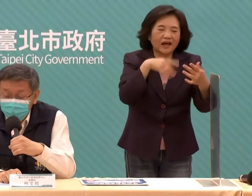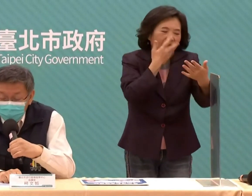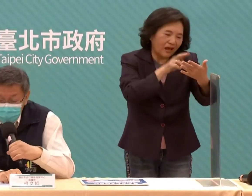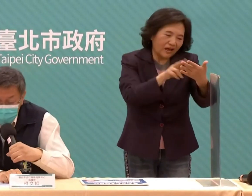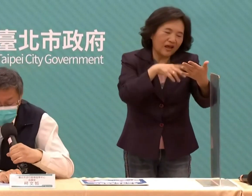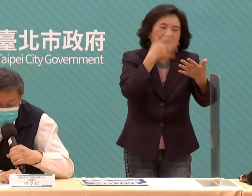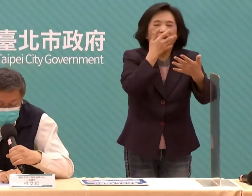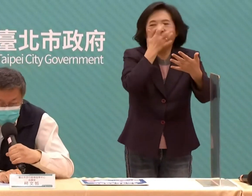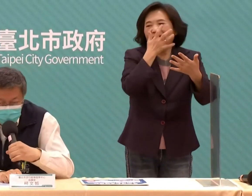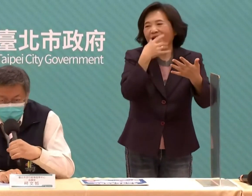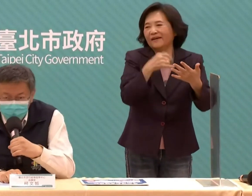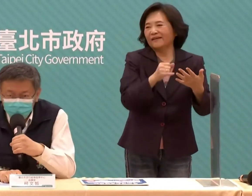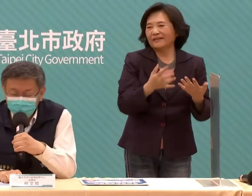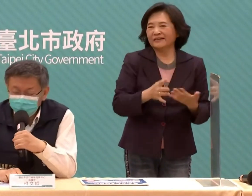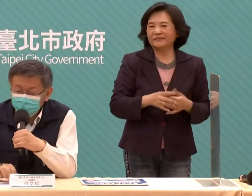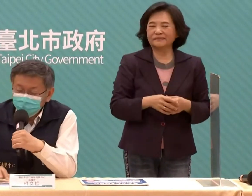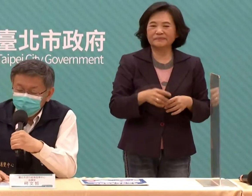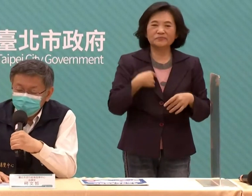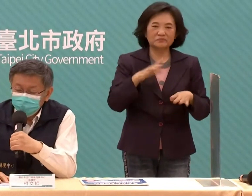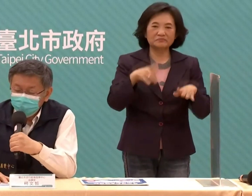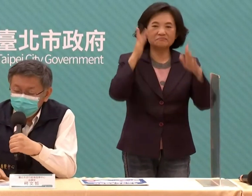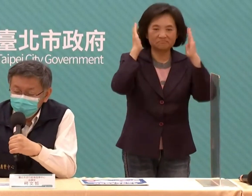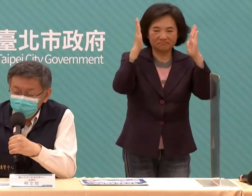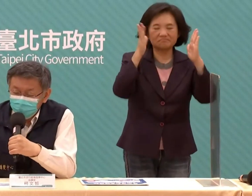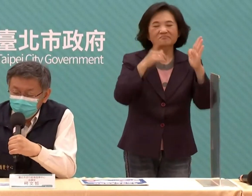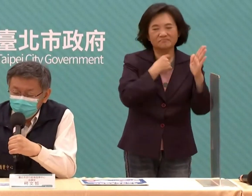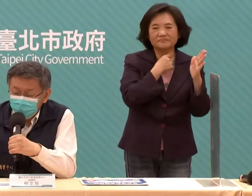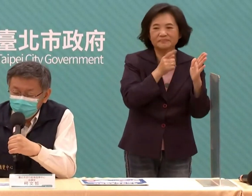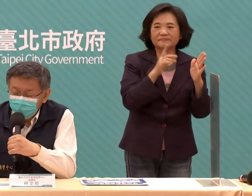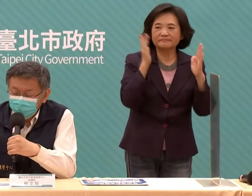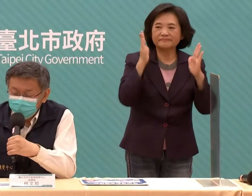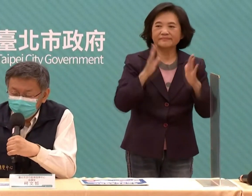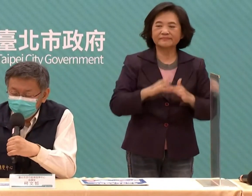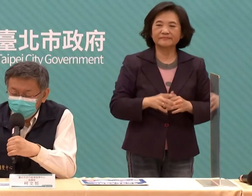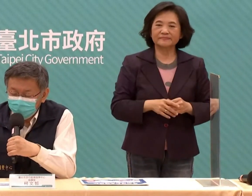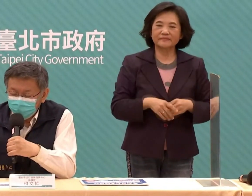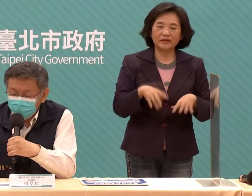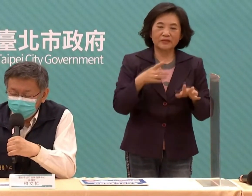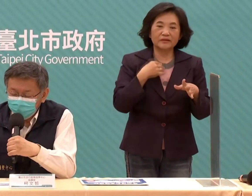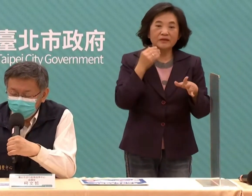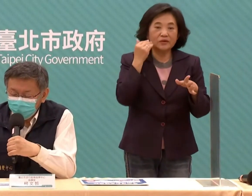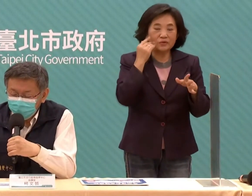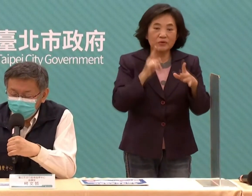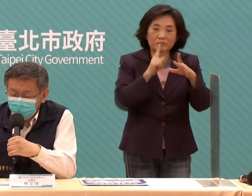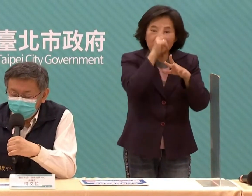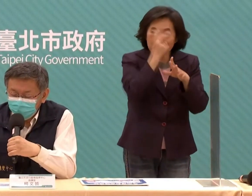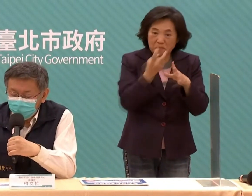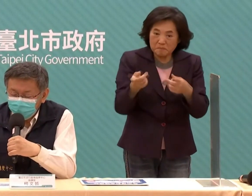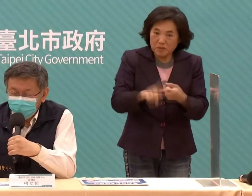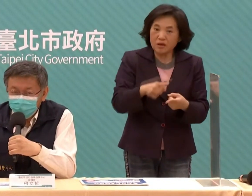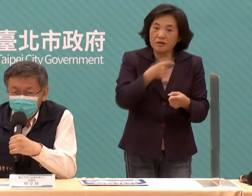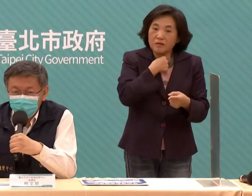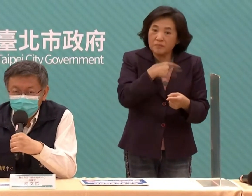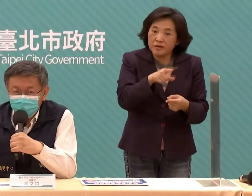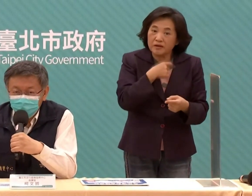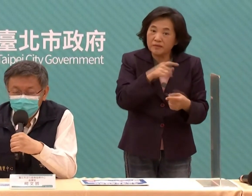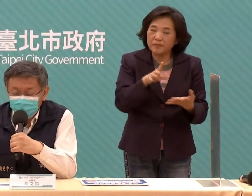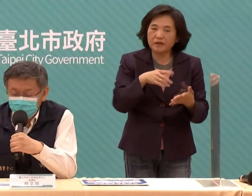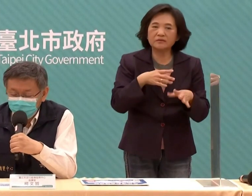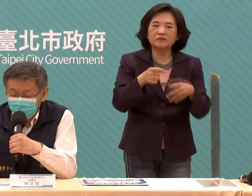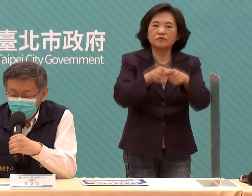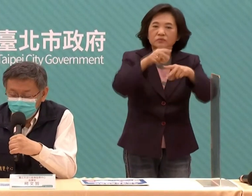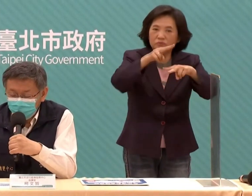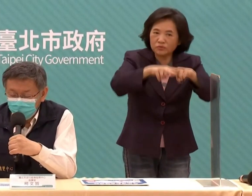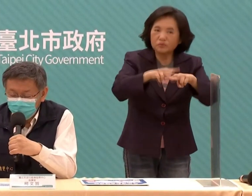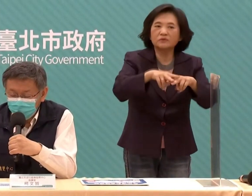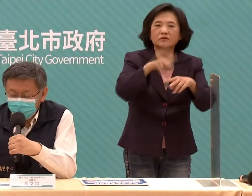就好，所以这样呢，比较严肃的题目哦。这个普筛做不做，你知道吗？这个还是有它的公共卫生的科